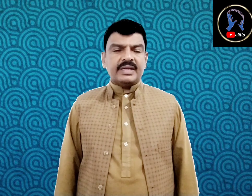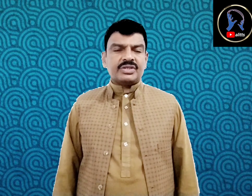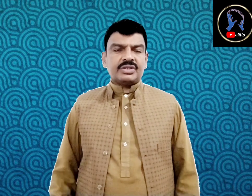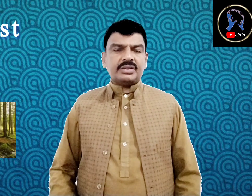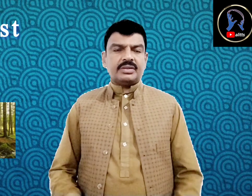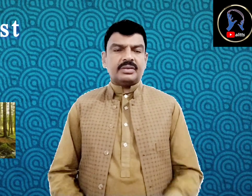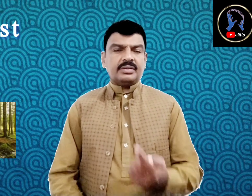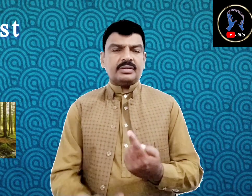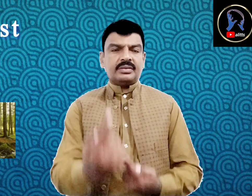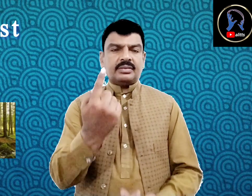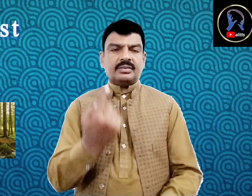फॉरेस्ट।